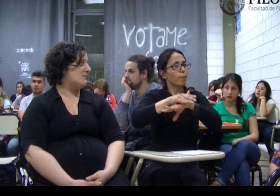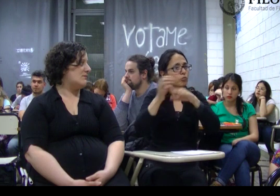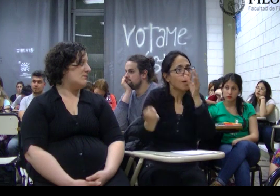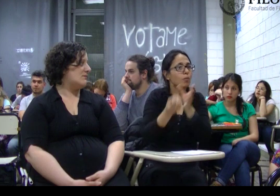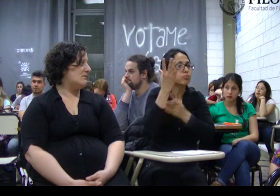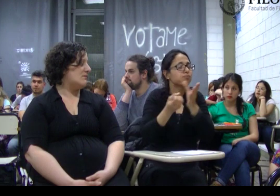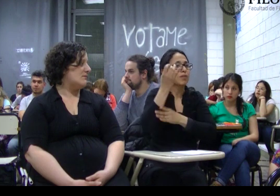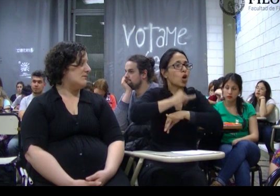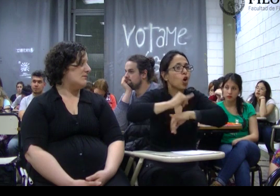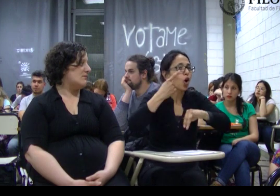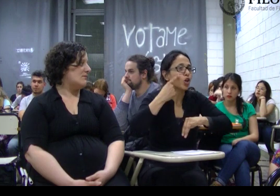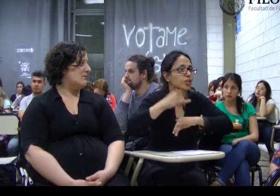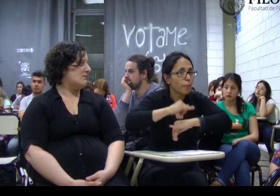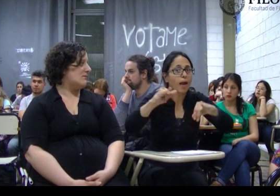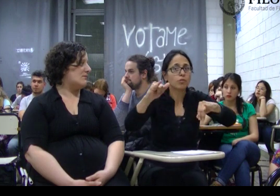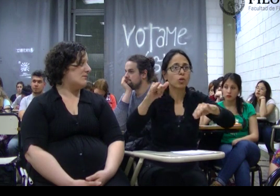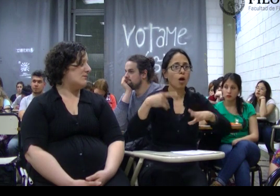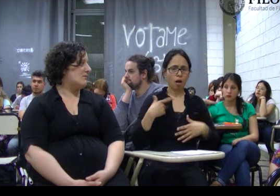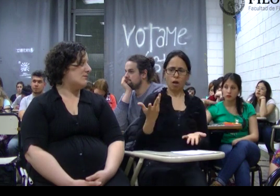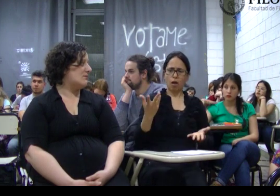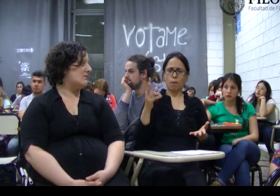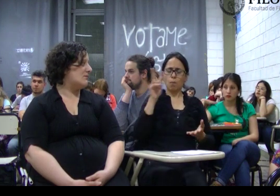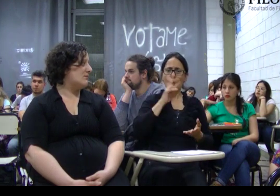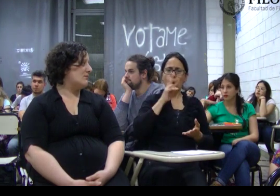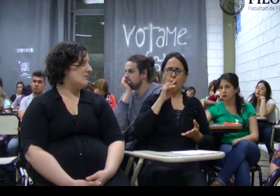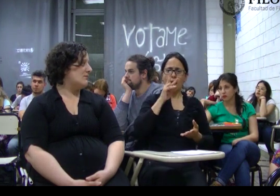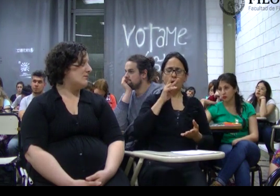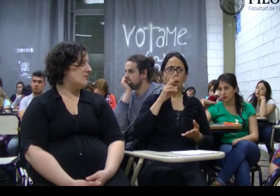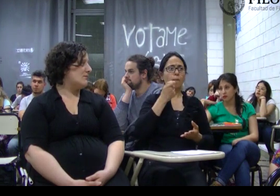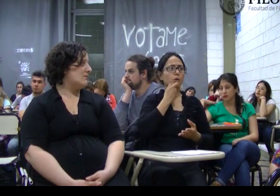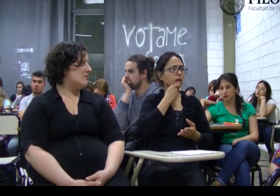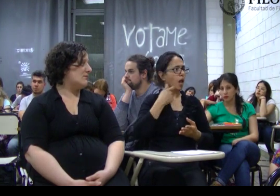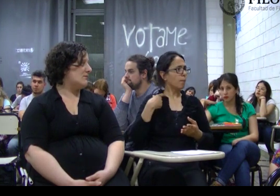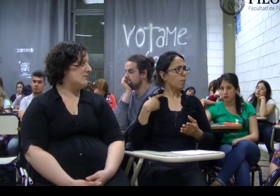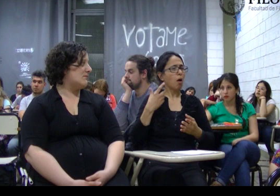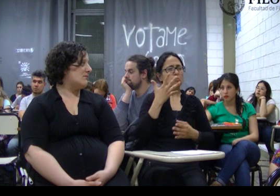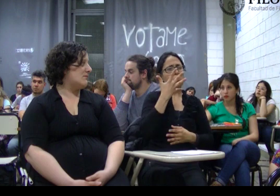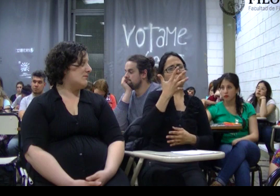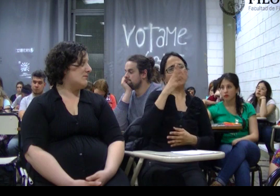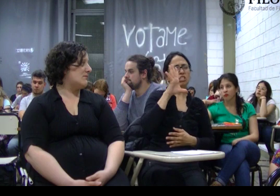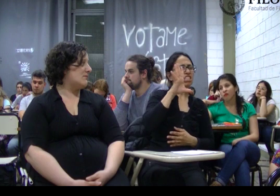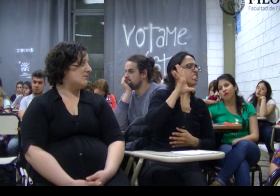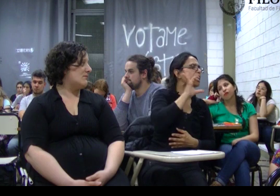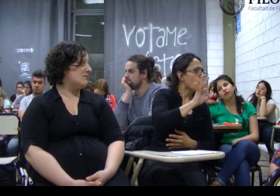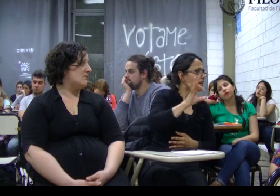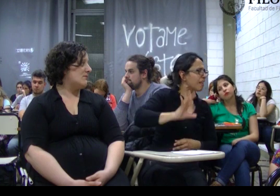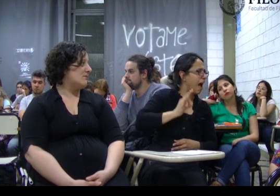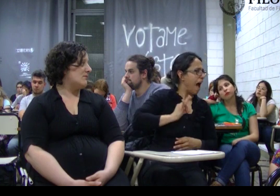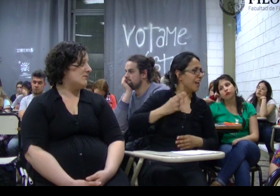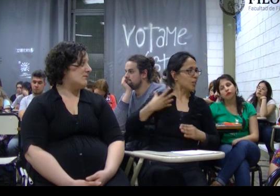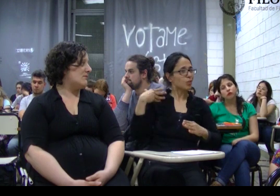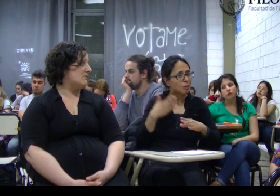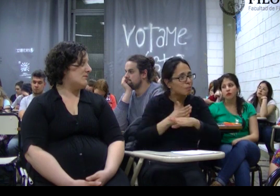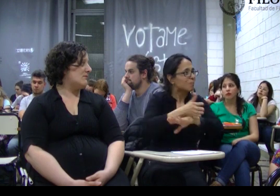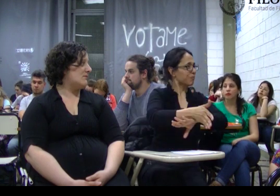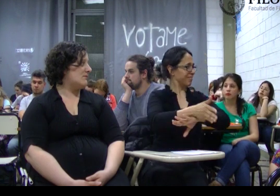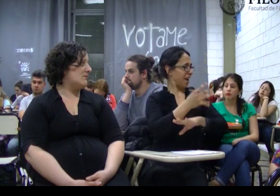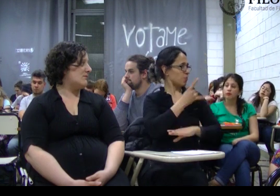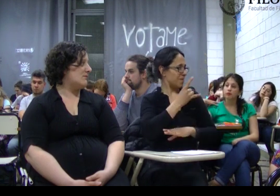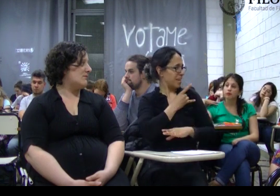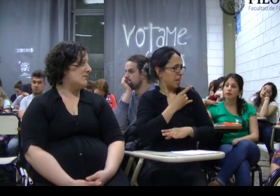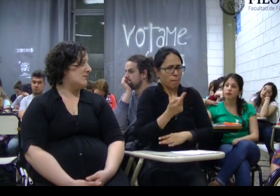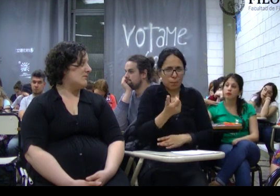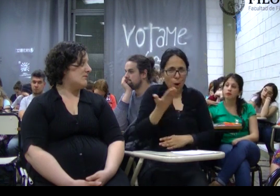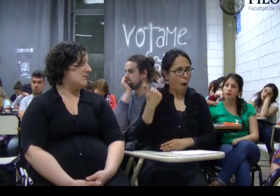mujeres, entramos a la facultad y nos dimos cuenta que no leemos mujeres, ¿no? Por ejemplo, cada vez es más, digo, hay una forma de pensar las